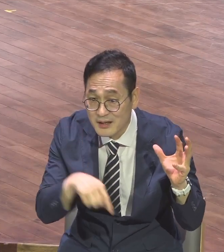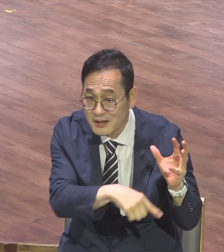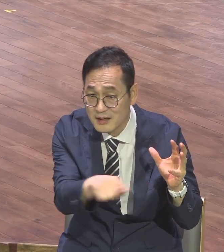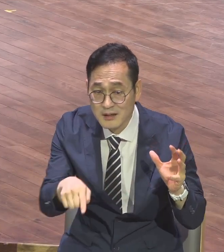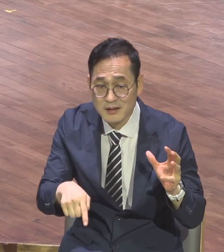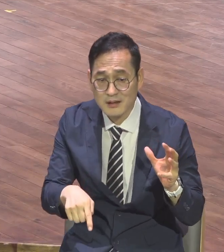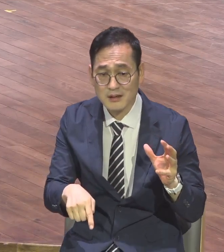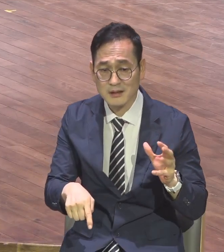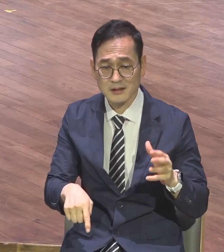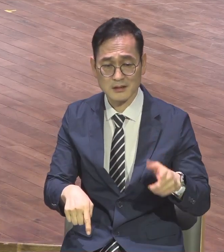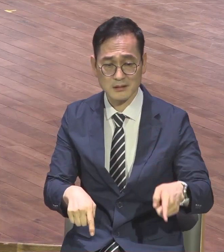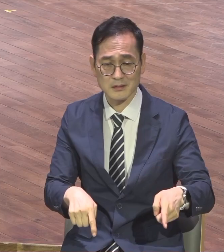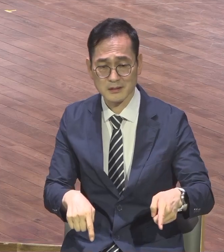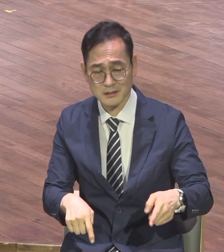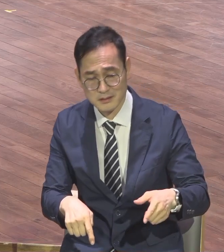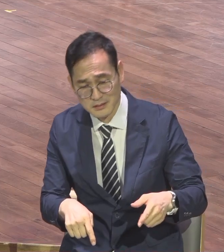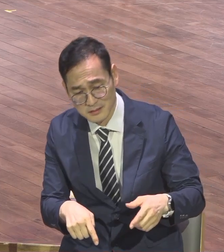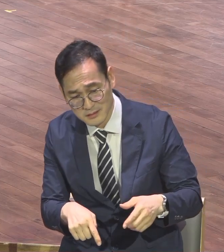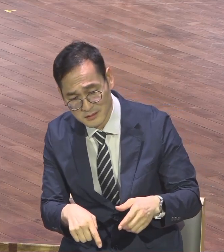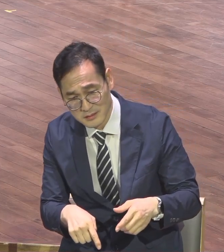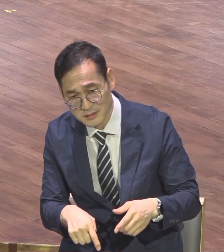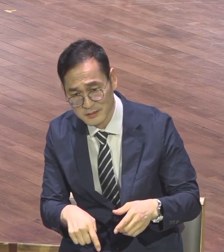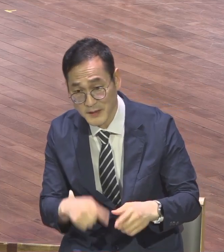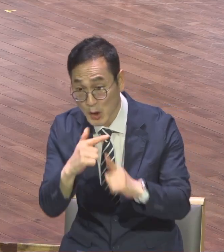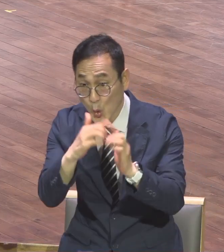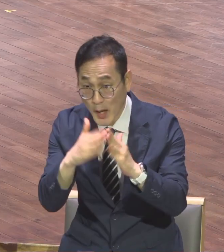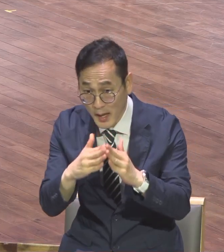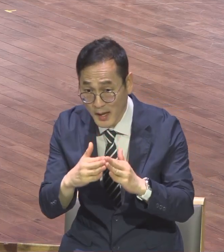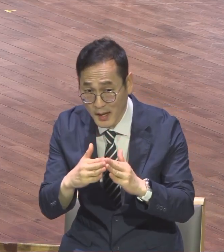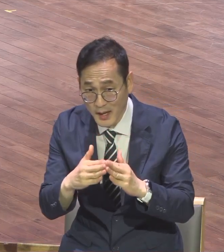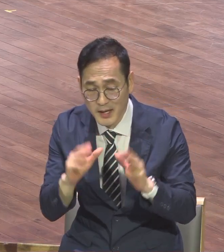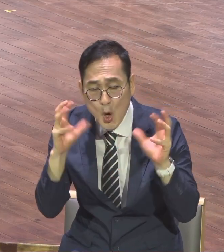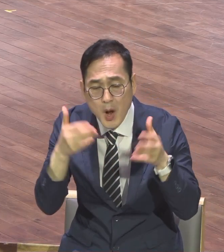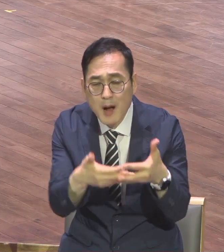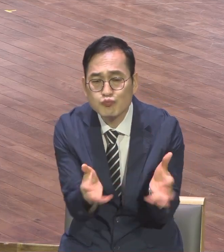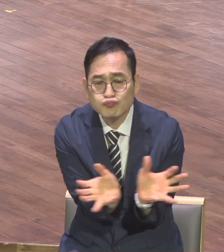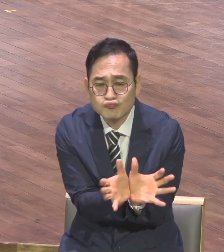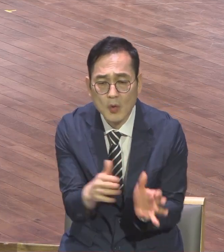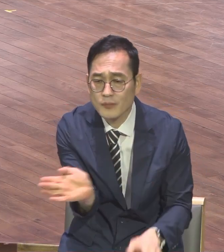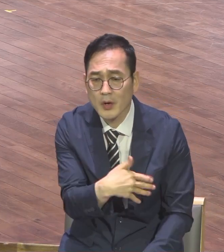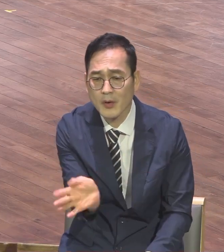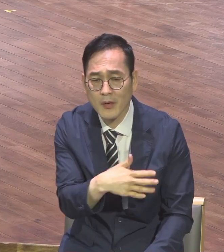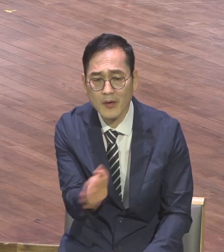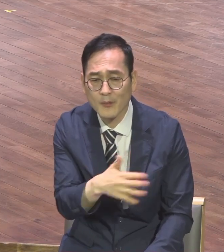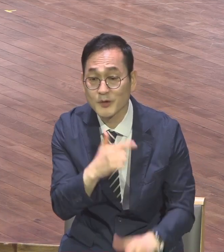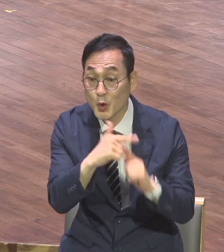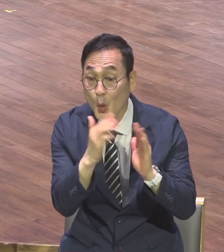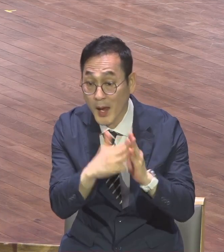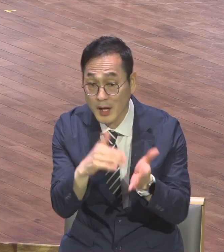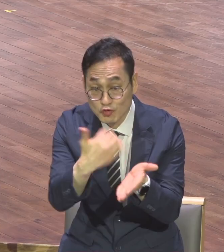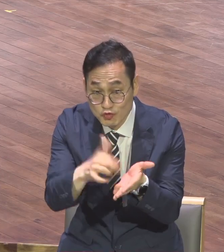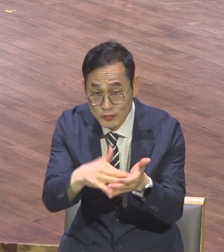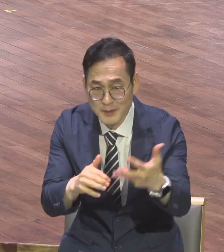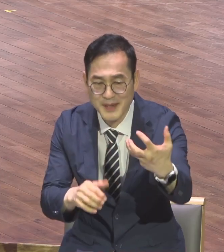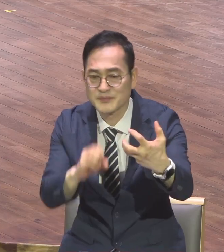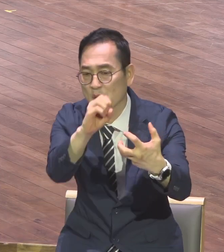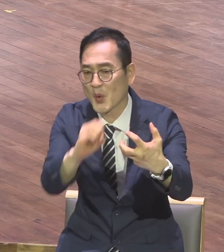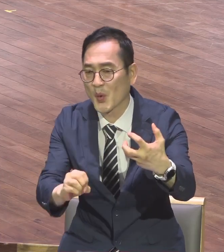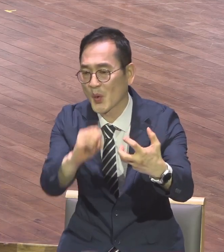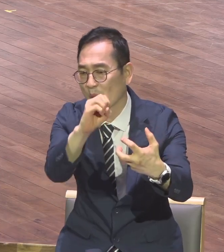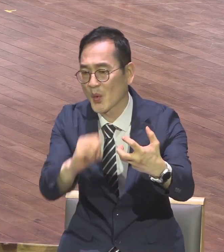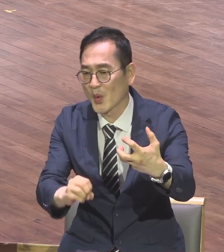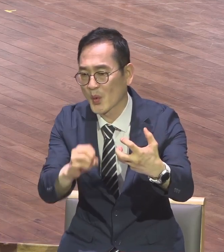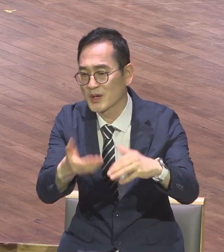나와요. 80% 이상이 영아부 자체가 없어. 우리는 태아부까지 있는데. 태아담이